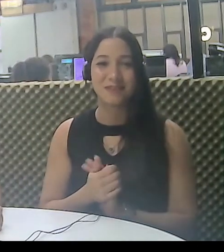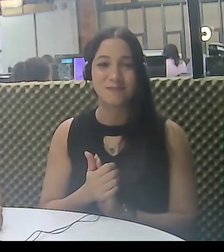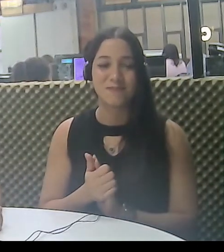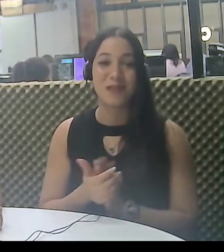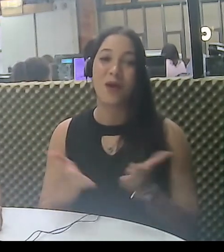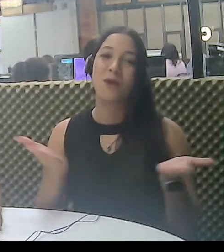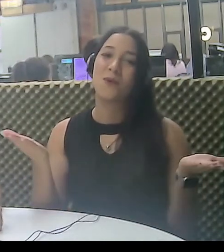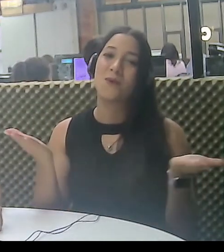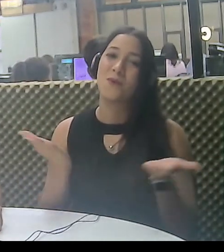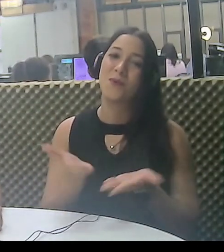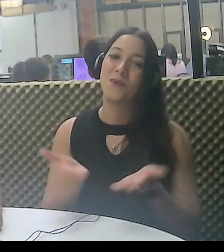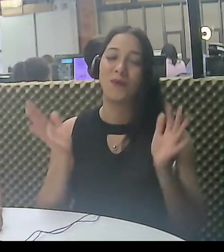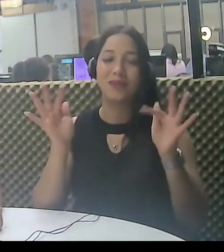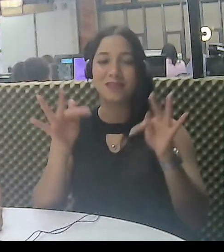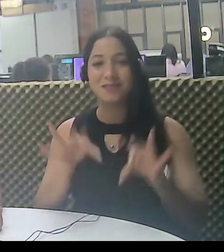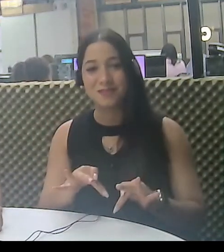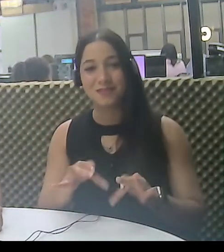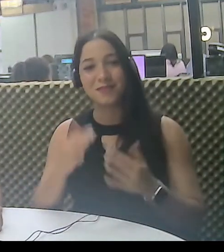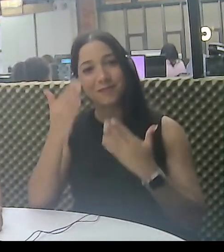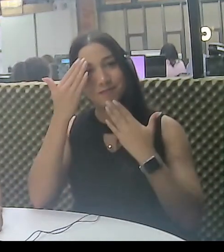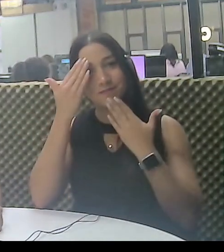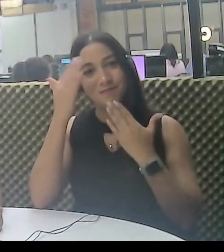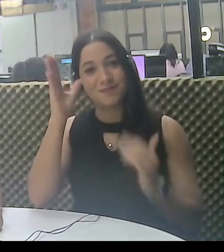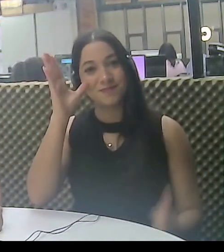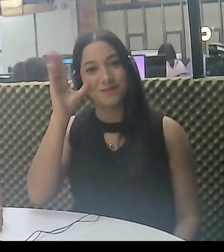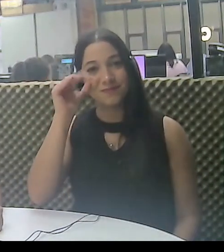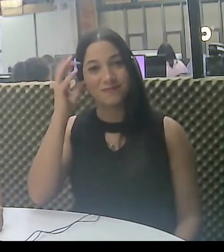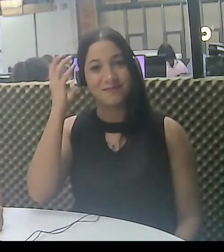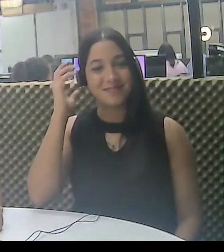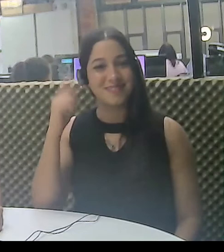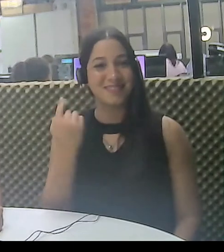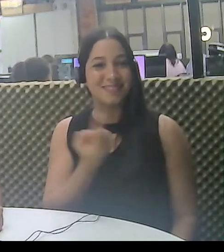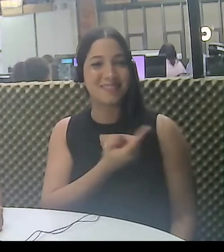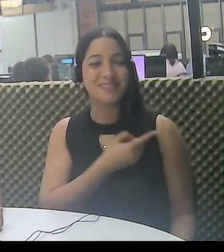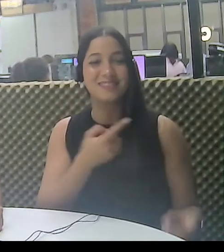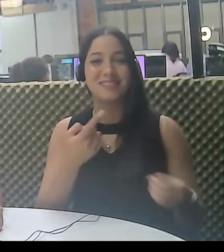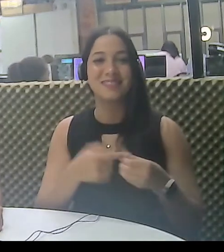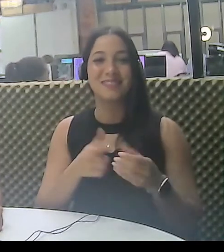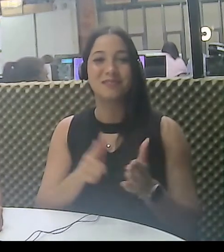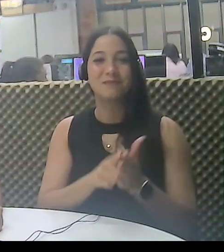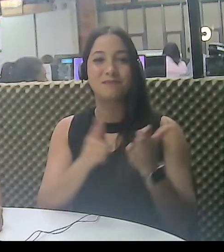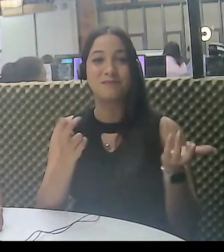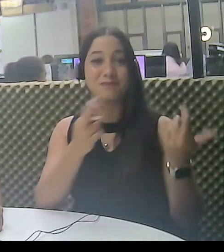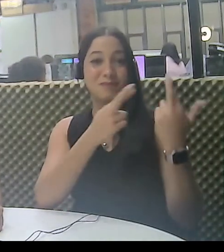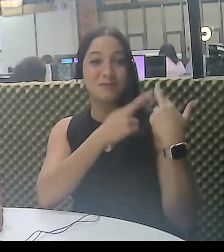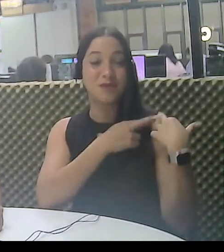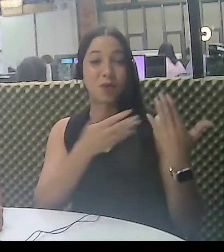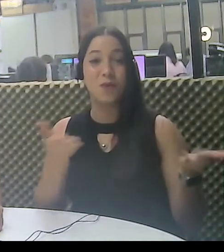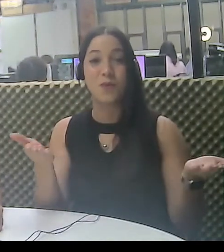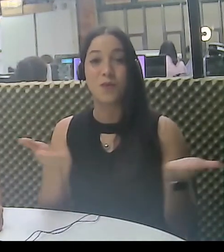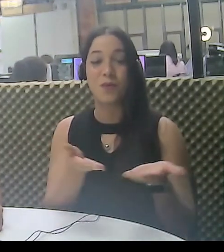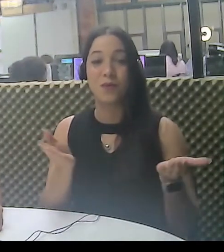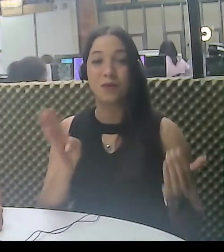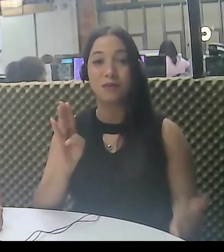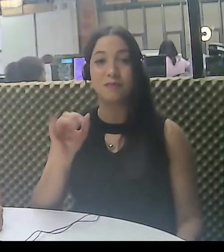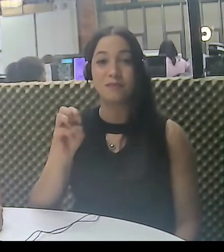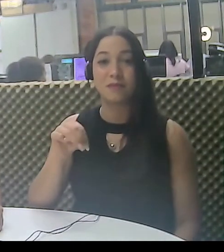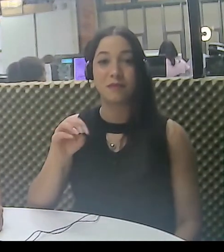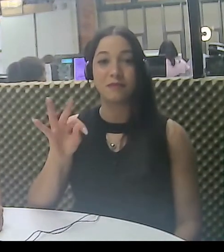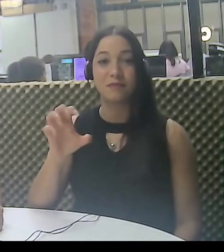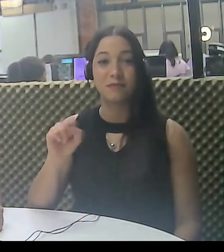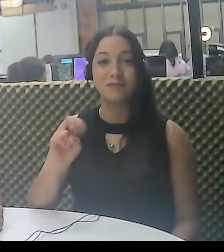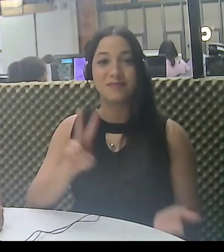De notícias. E a edição de hoje fica por aqui. Obrigado pela sua audiência, Rádio Nossa Cidade. Jornalista responsável pela edição, Bia